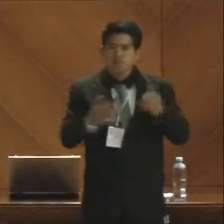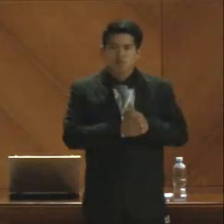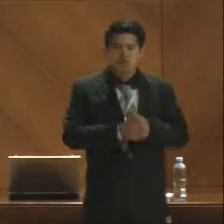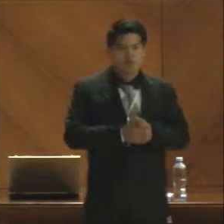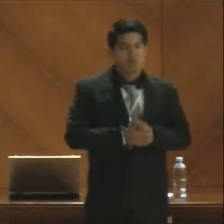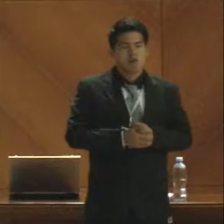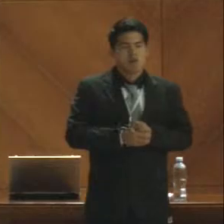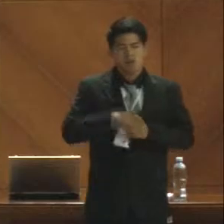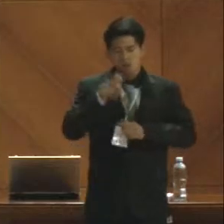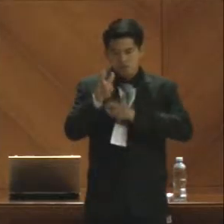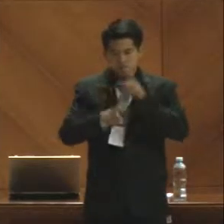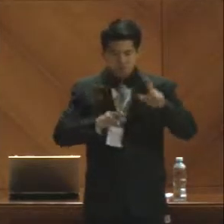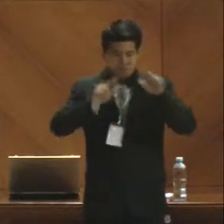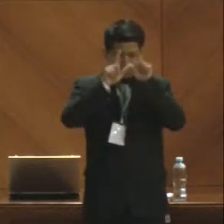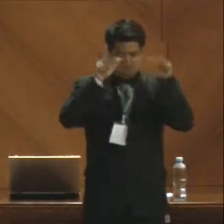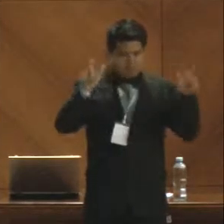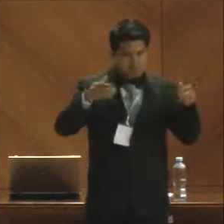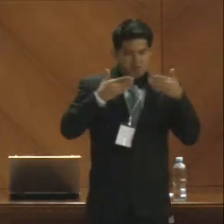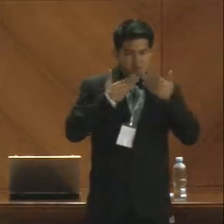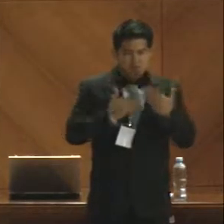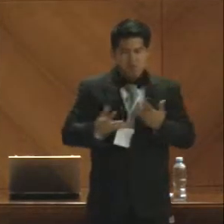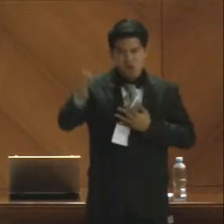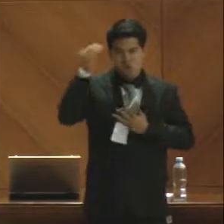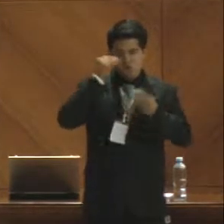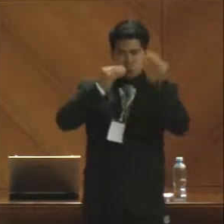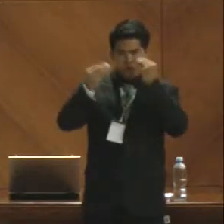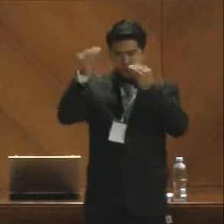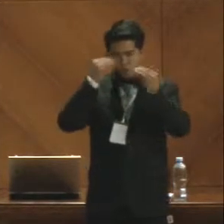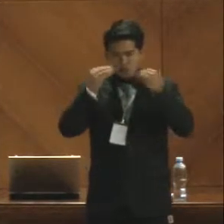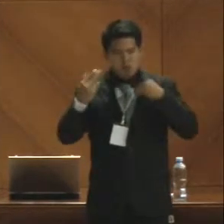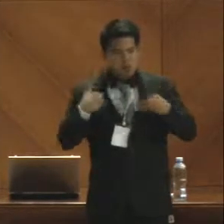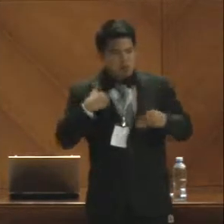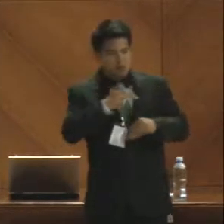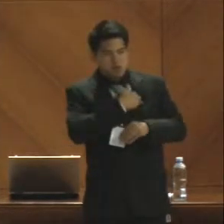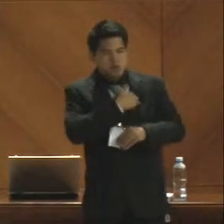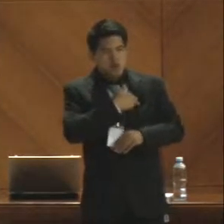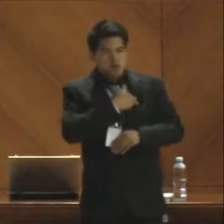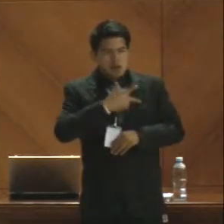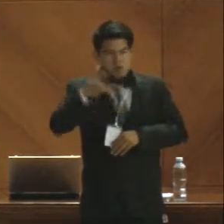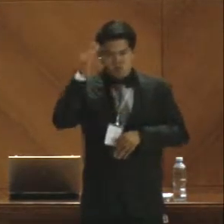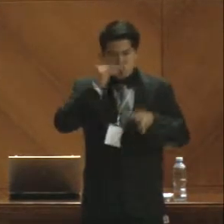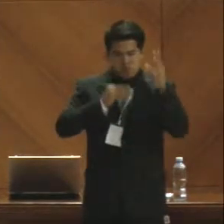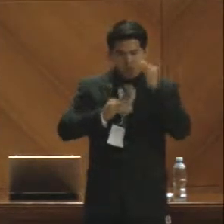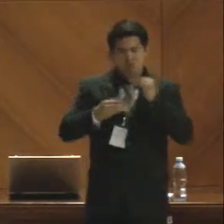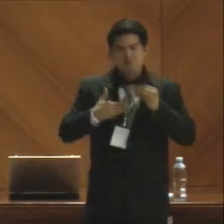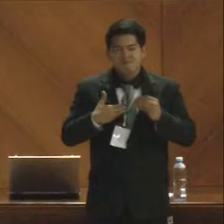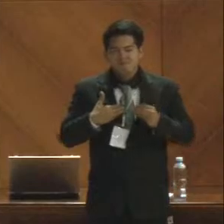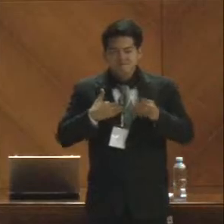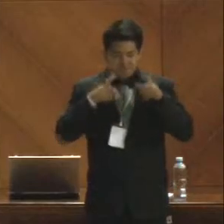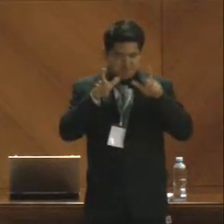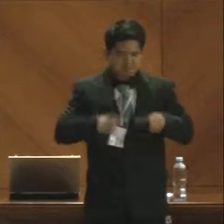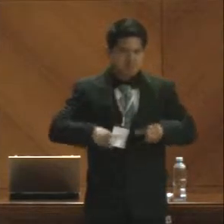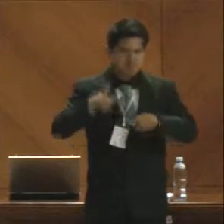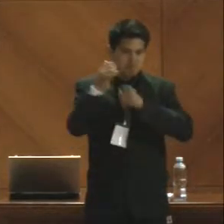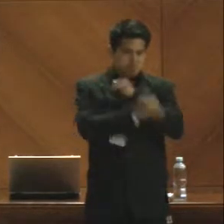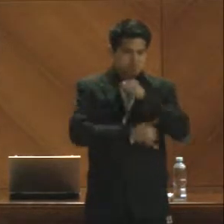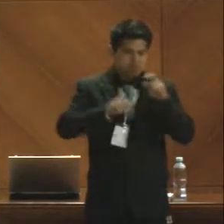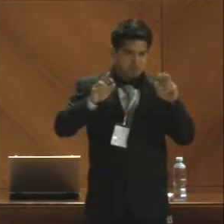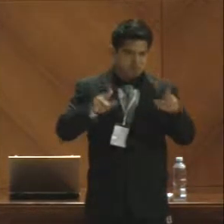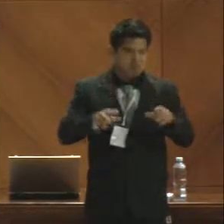dar servicios de software libre, dar capacitación, es invertir en talento humano local. Y ese dinero se queda dentro del país. ¿Sí?